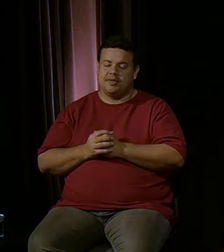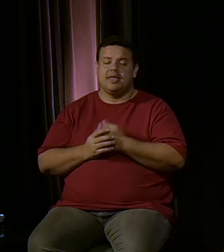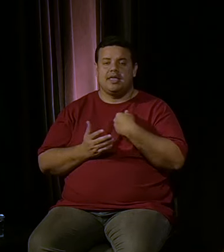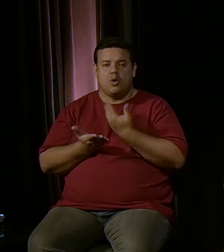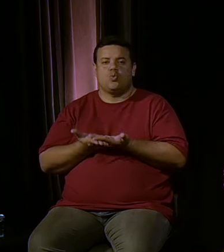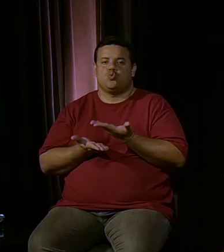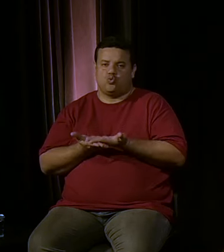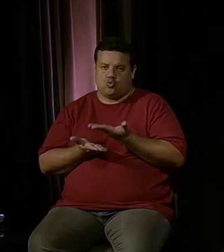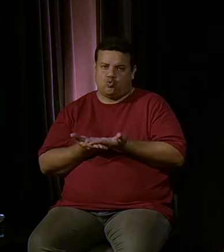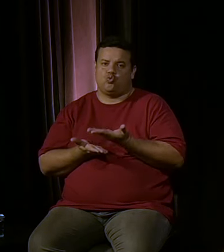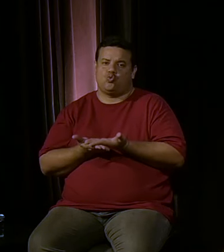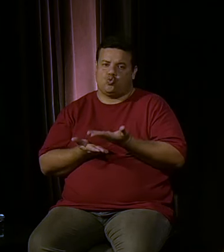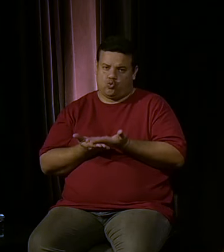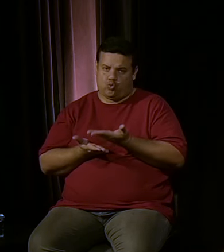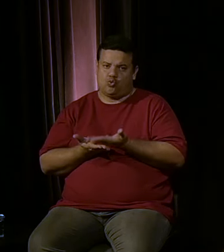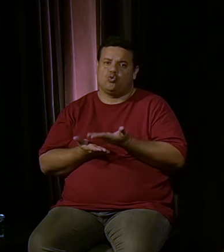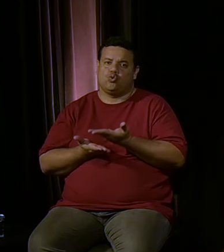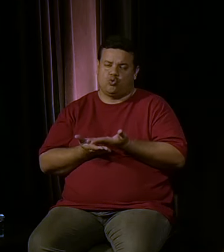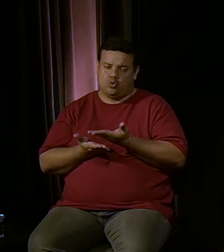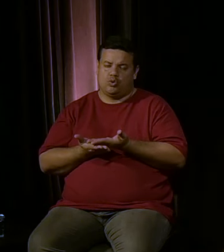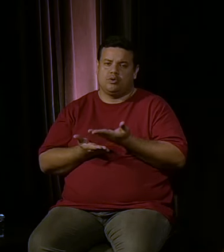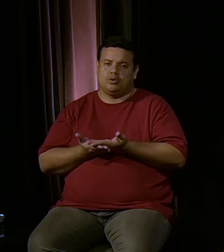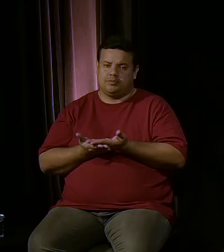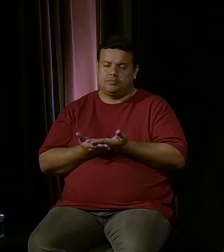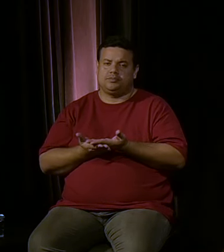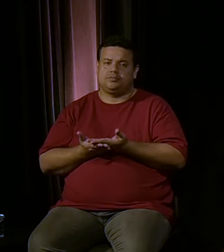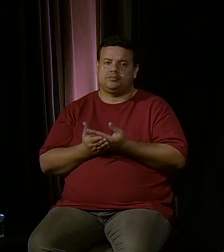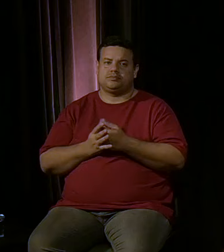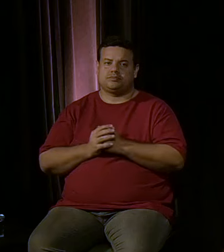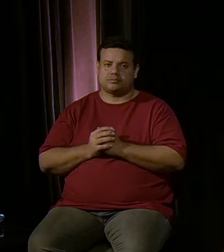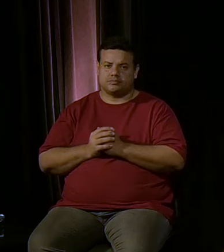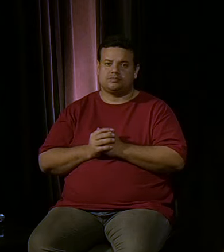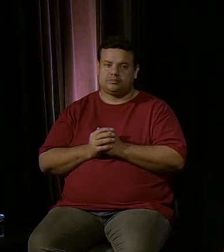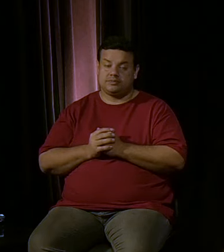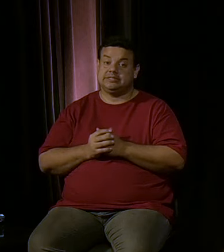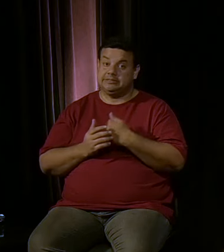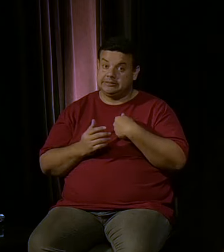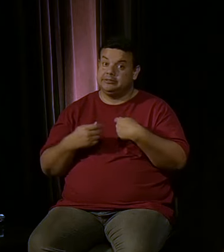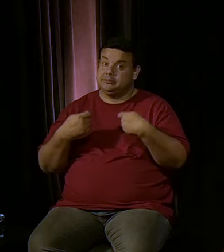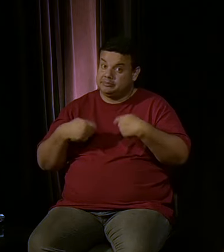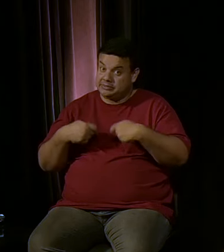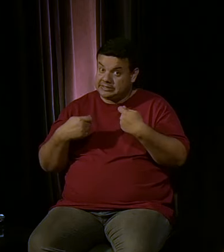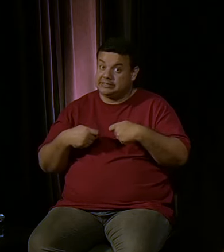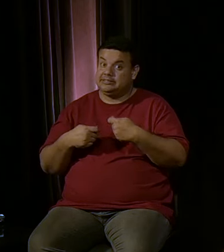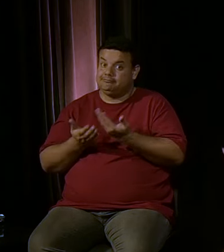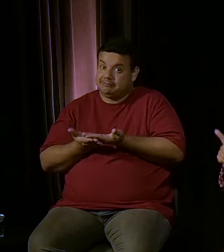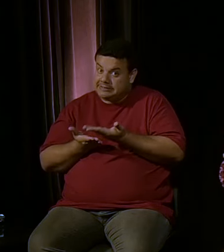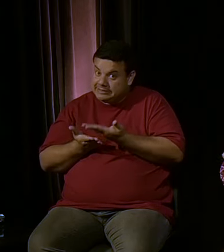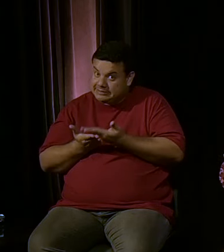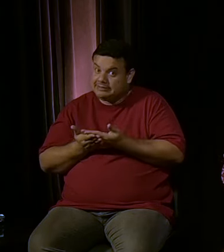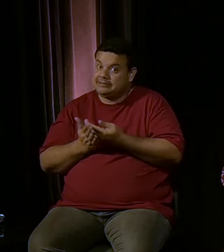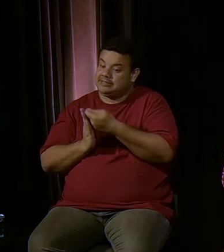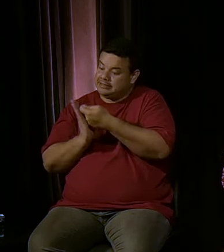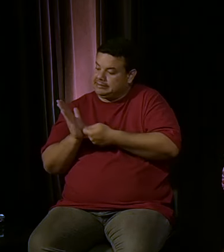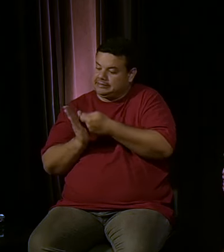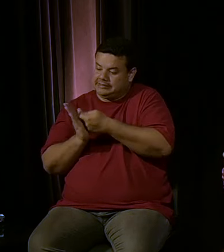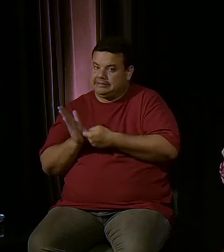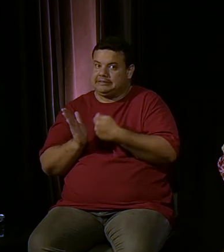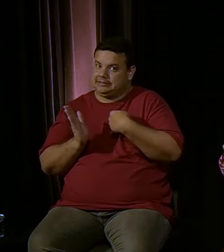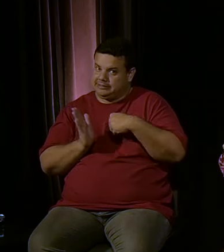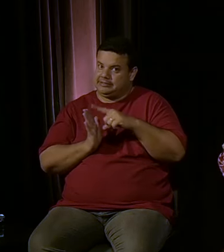eu tenho estudado nesse momento. Deveria, inclusive, estar bem adiantada na minha escrita e não estou.